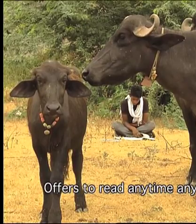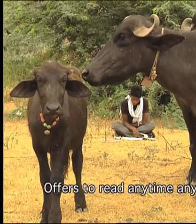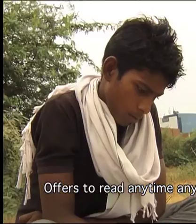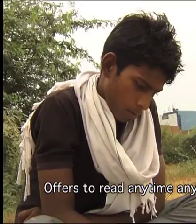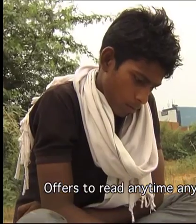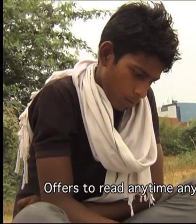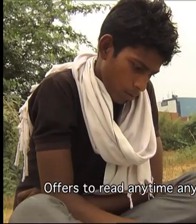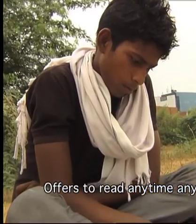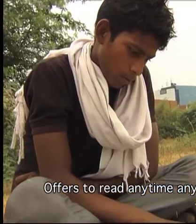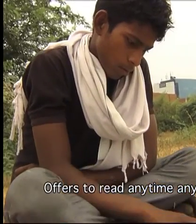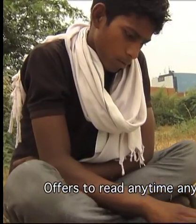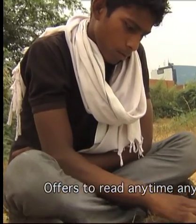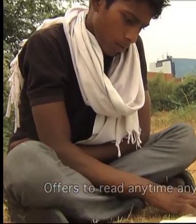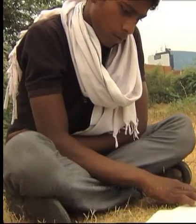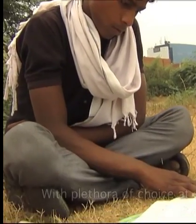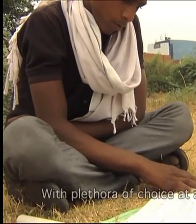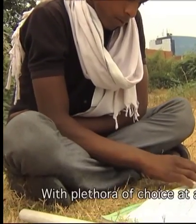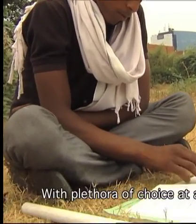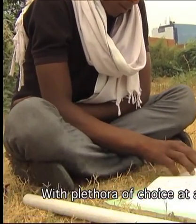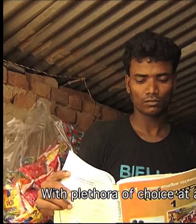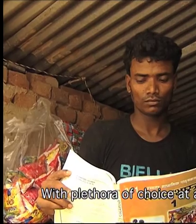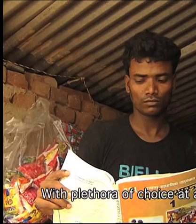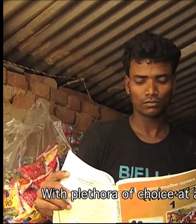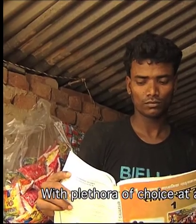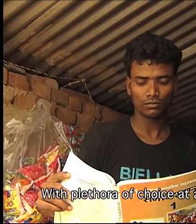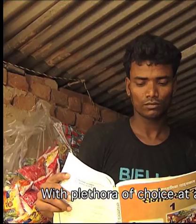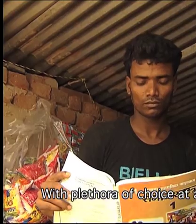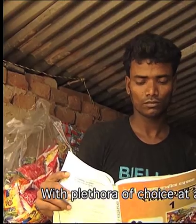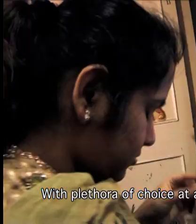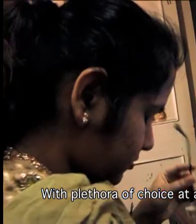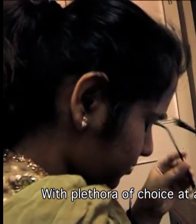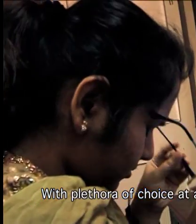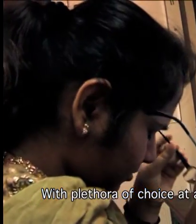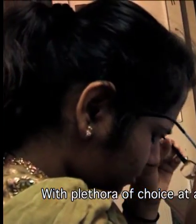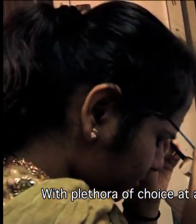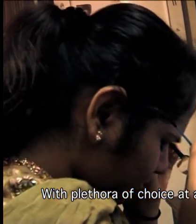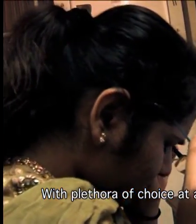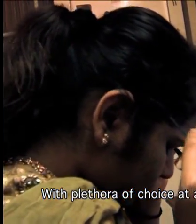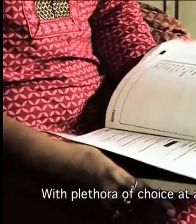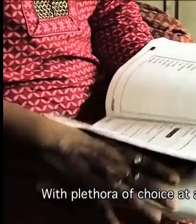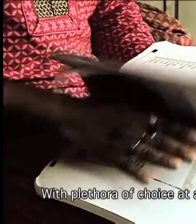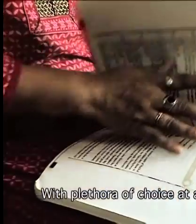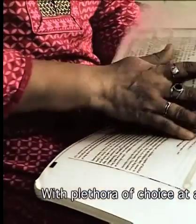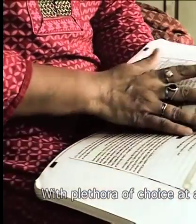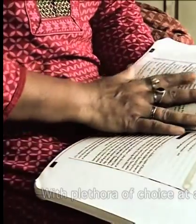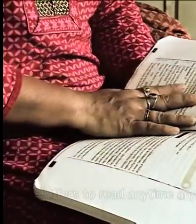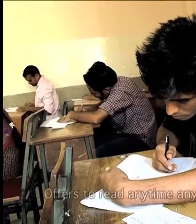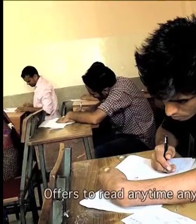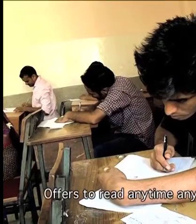कभी पढ़े हम कहीं पढ़े वे विषय की लोच से युक्त हो कभी पढ़े